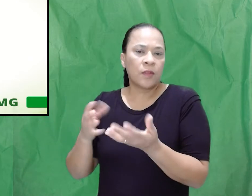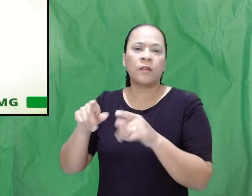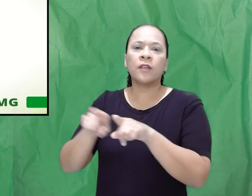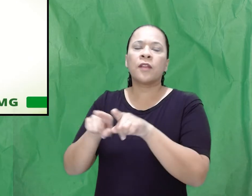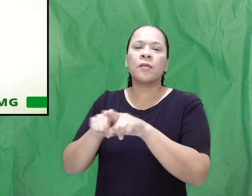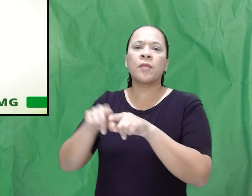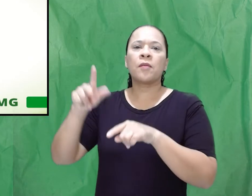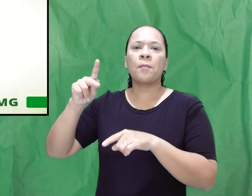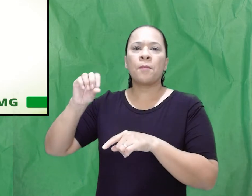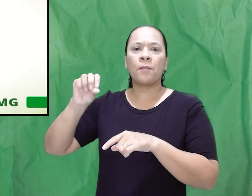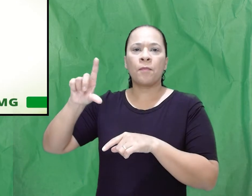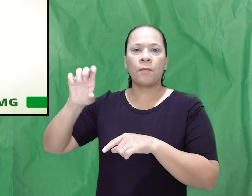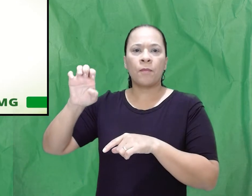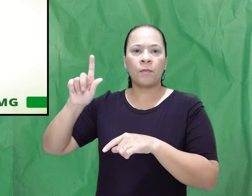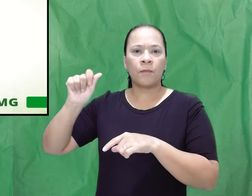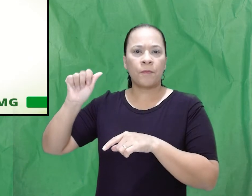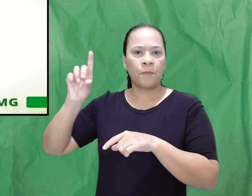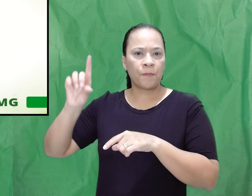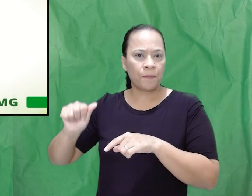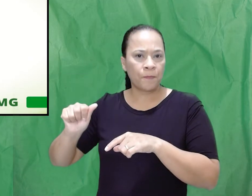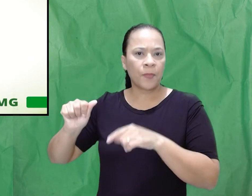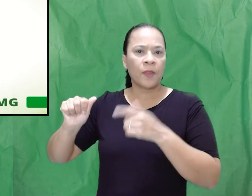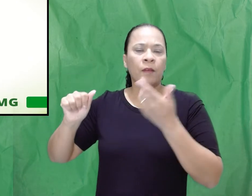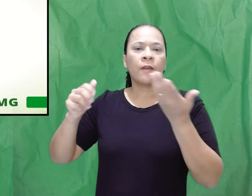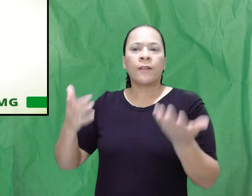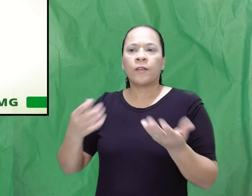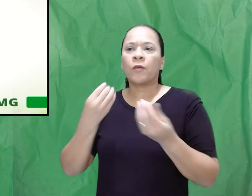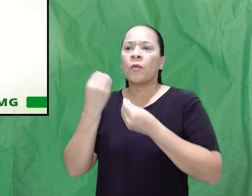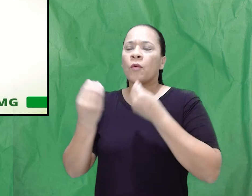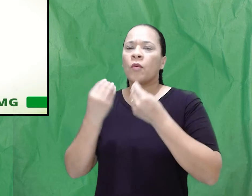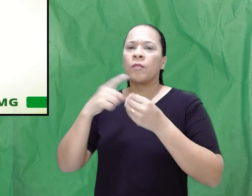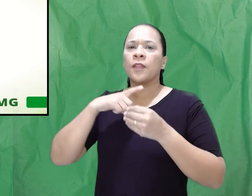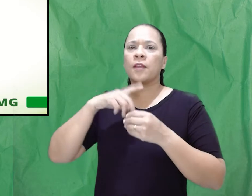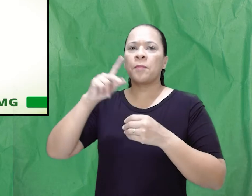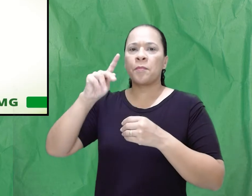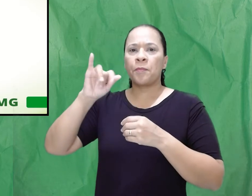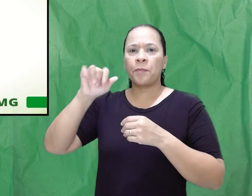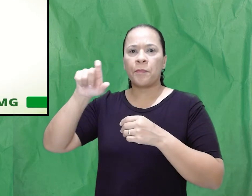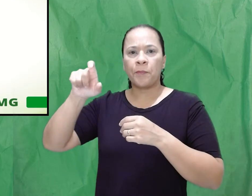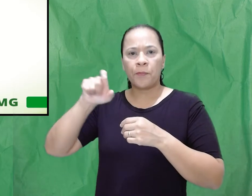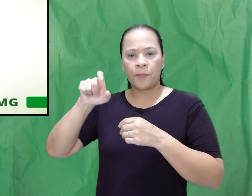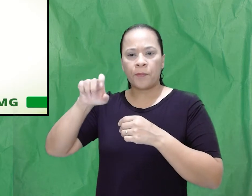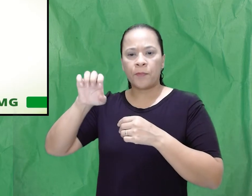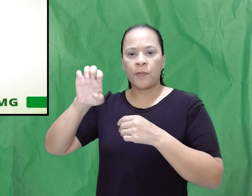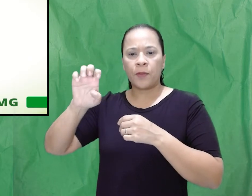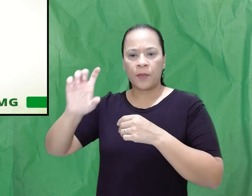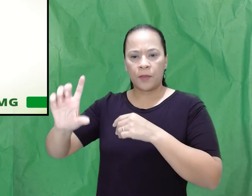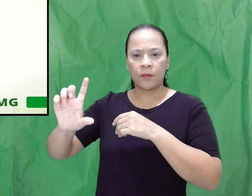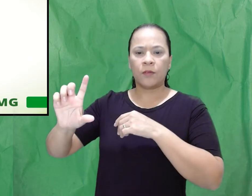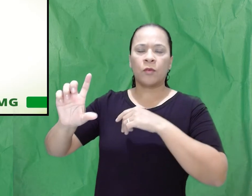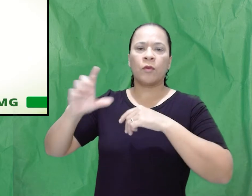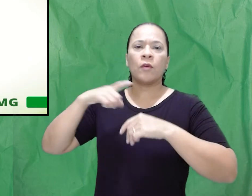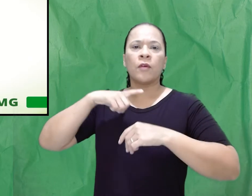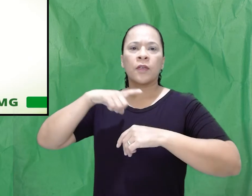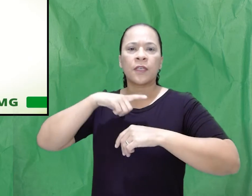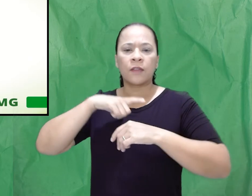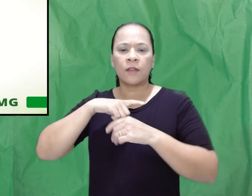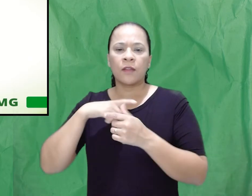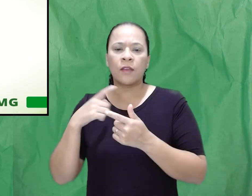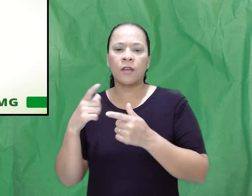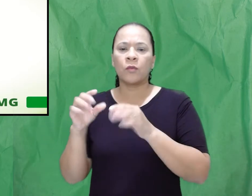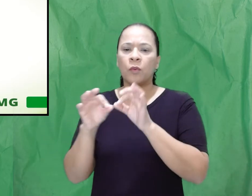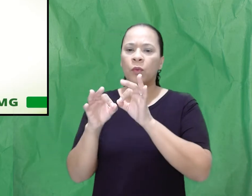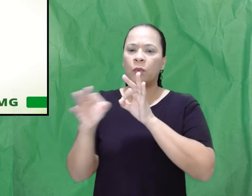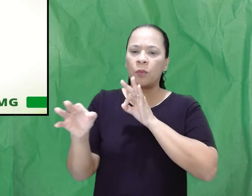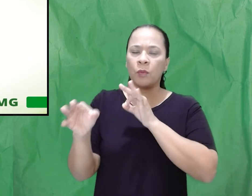polegada. Eu tenho o pixel. O pixel também ele é uma medida absoluta. Sempre, por exemplo, uma caixa